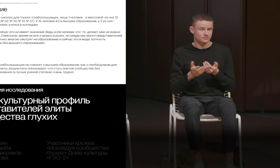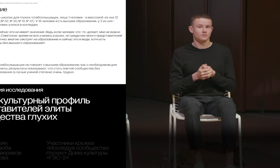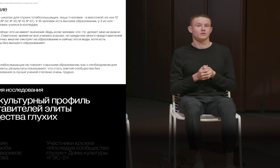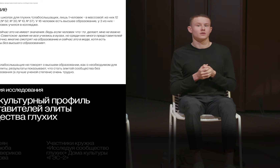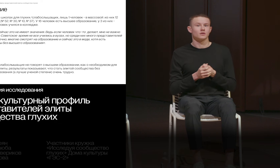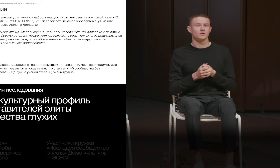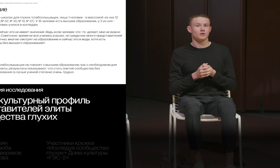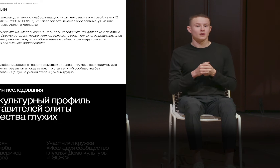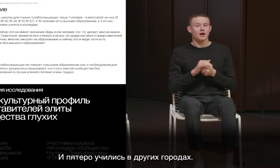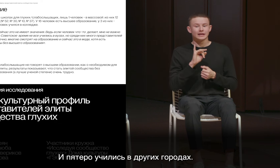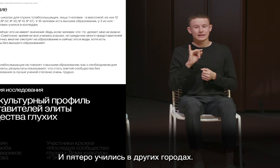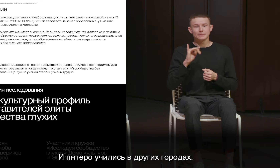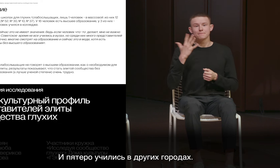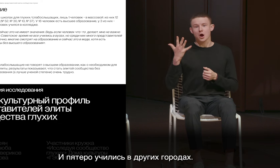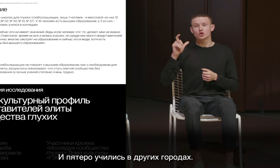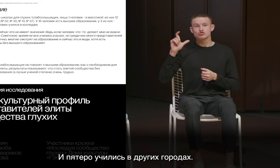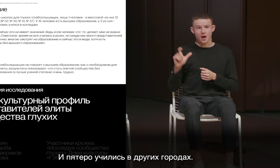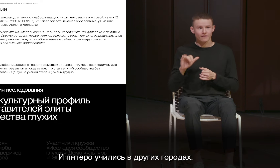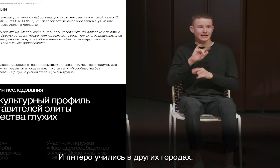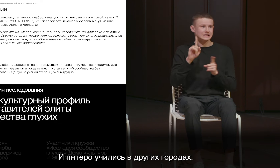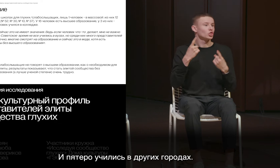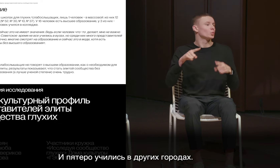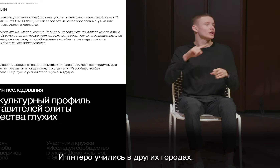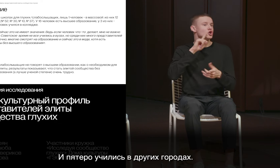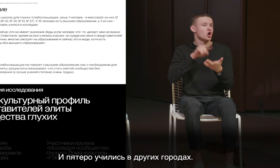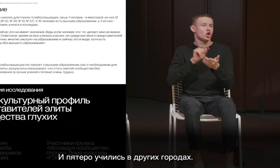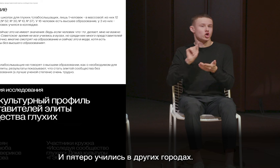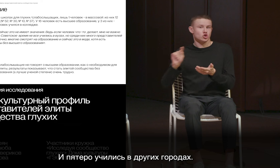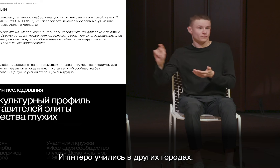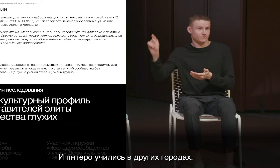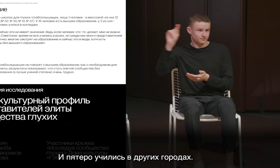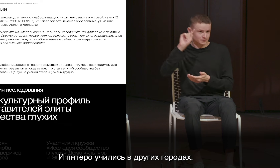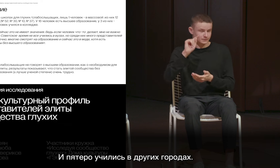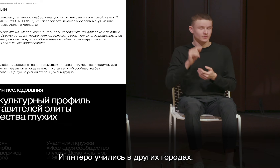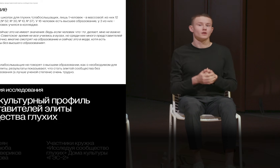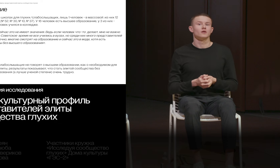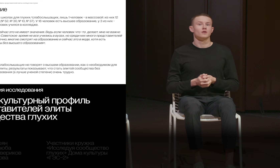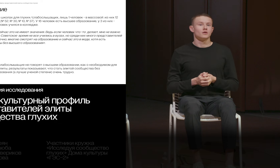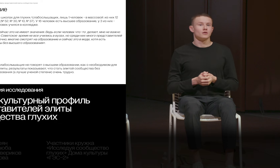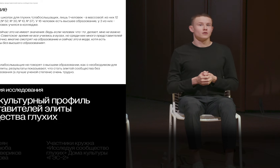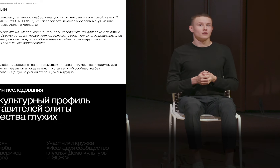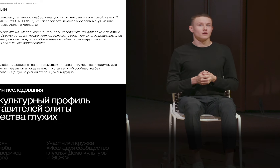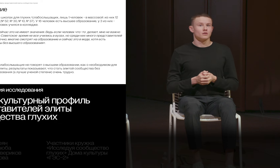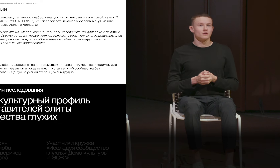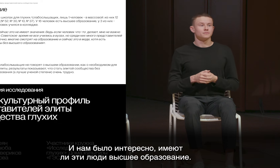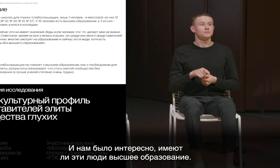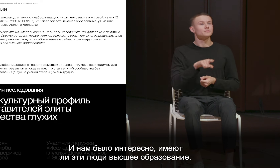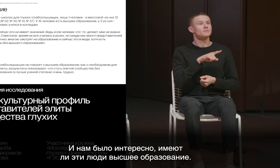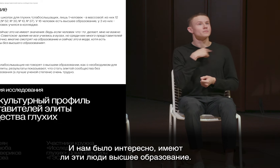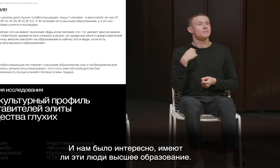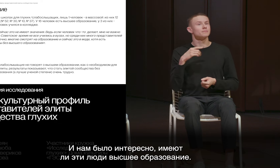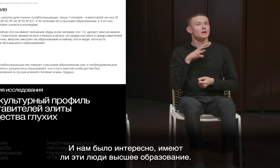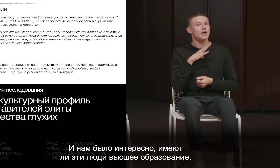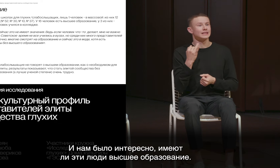10-й школе. И 5 учились в других городах, тоже в коррекционных школах.